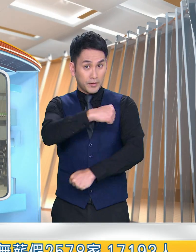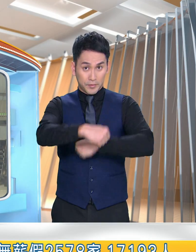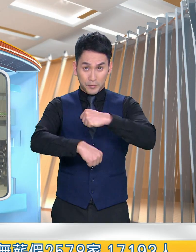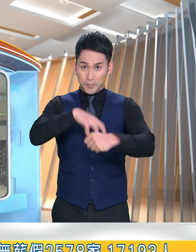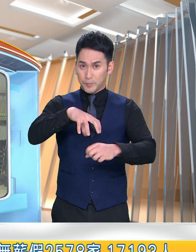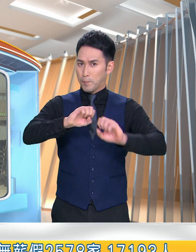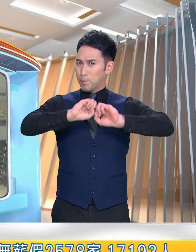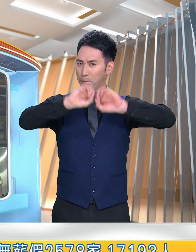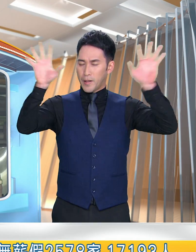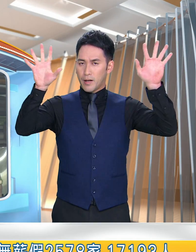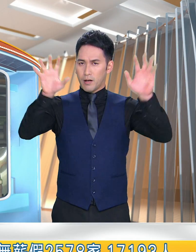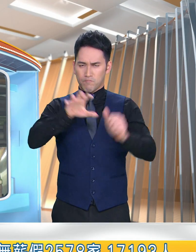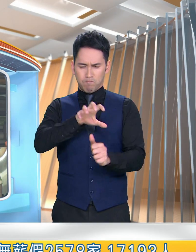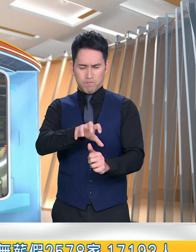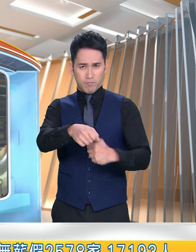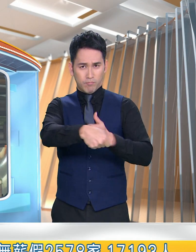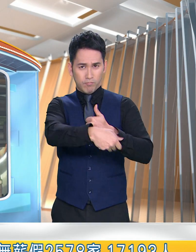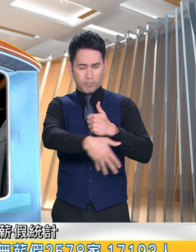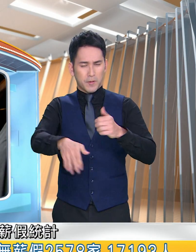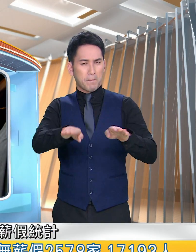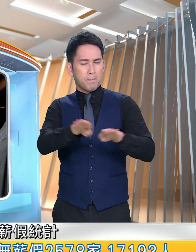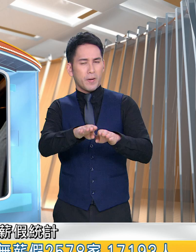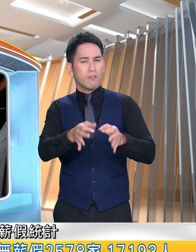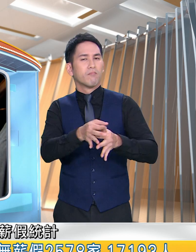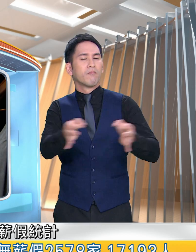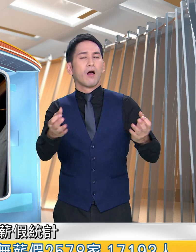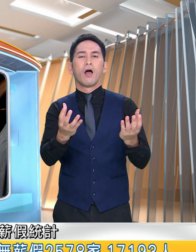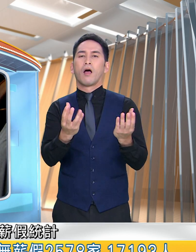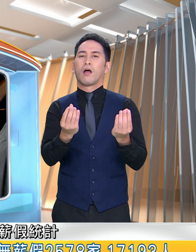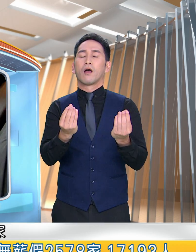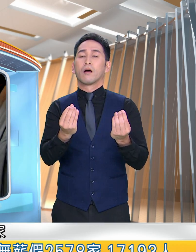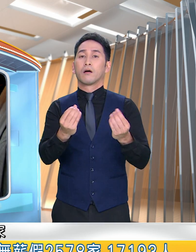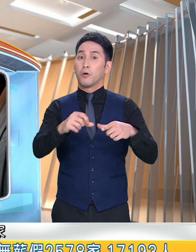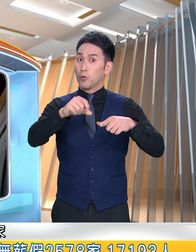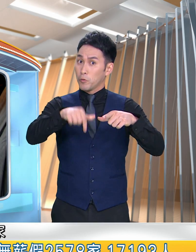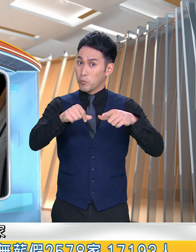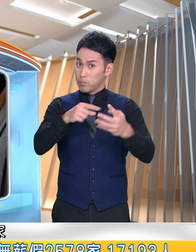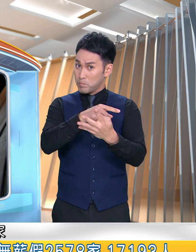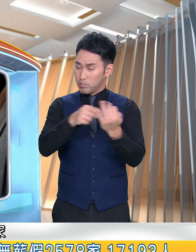劳动部公布了最新无薪假统计，目前有高达